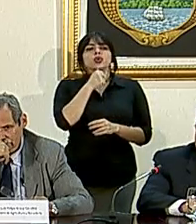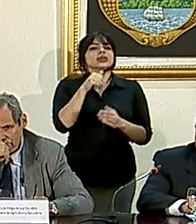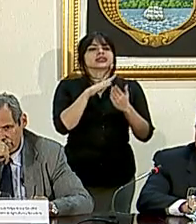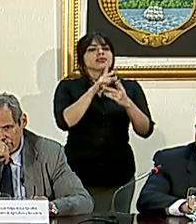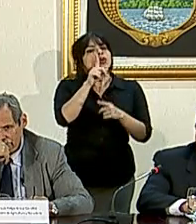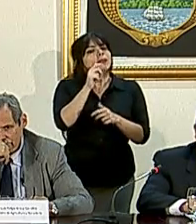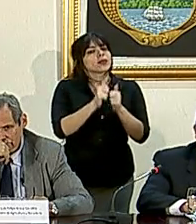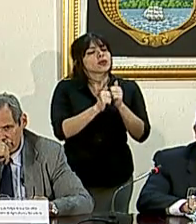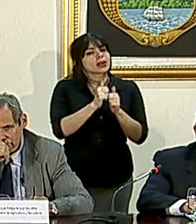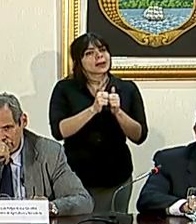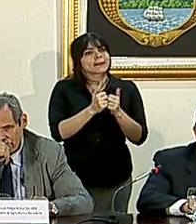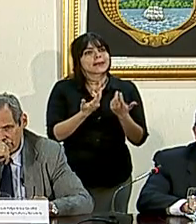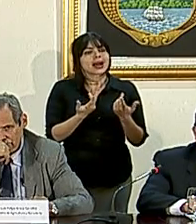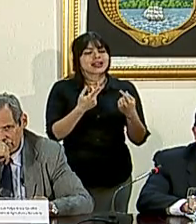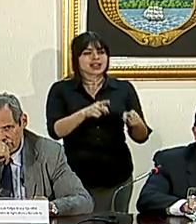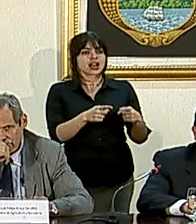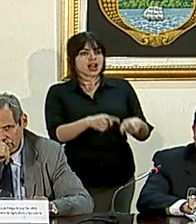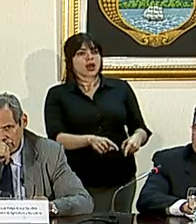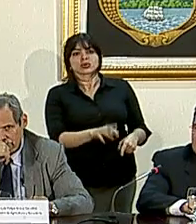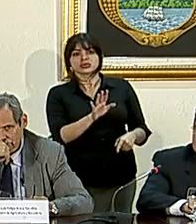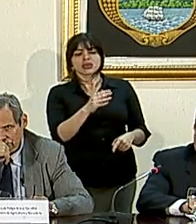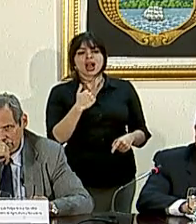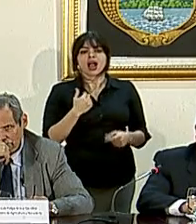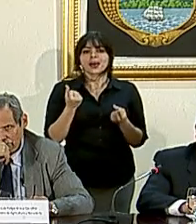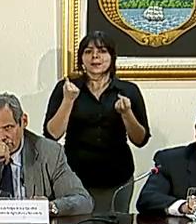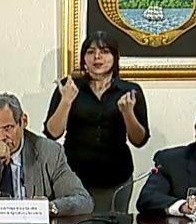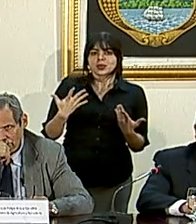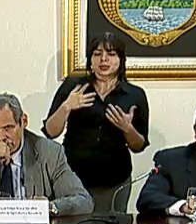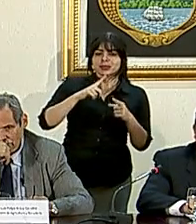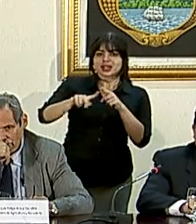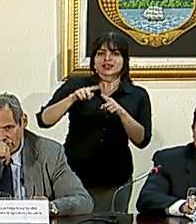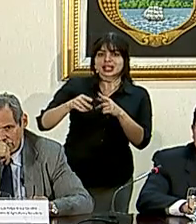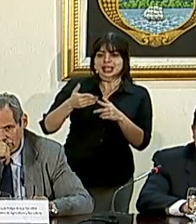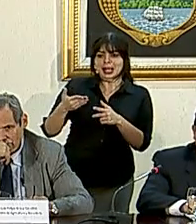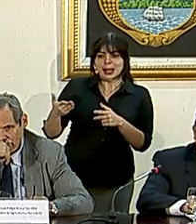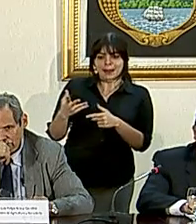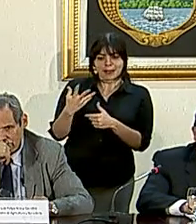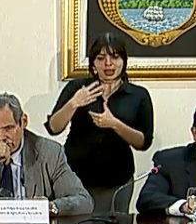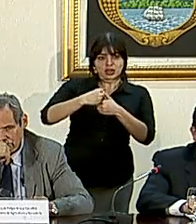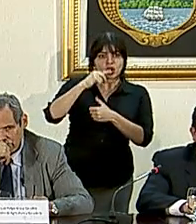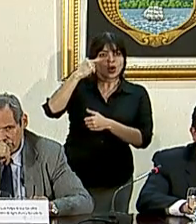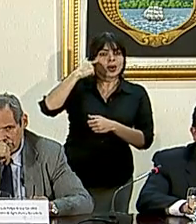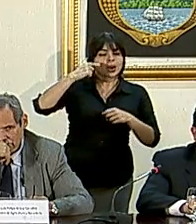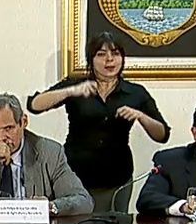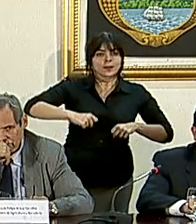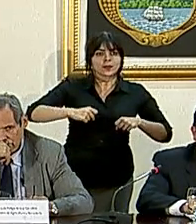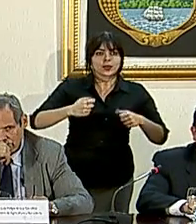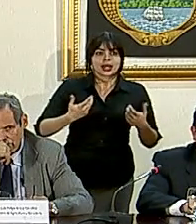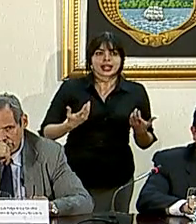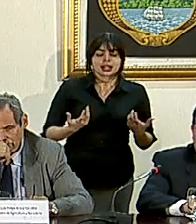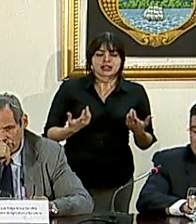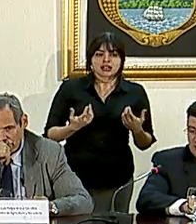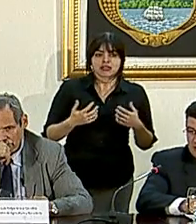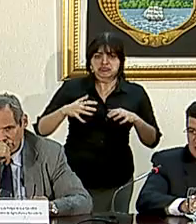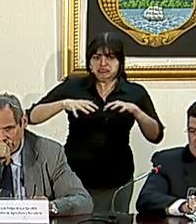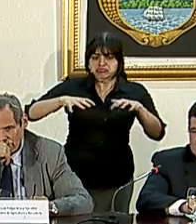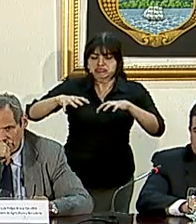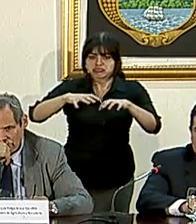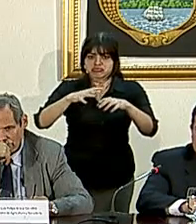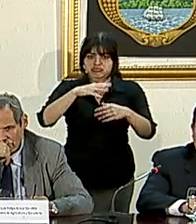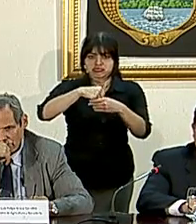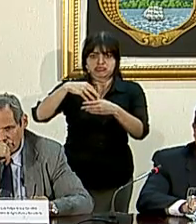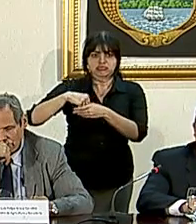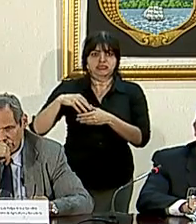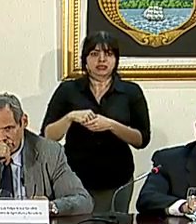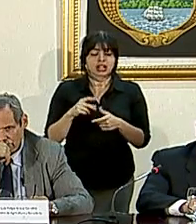problemas monocausales, sino que tenemos múltiples elementos donde el gobierno puede actuar y ese